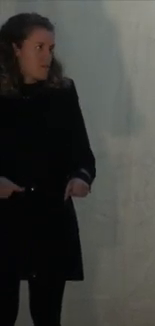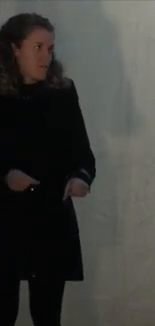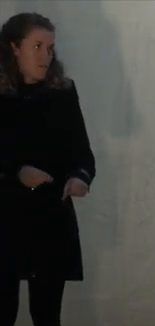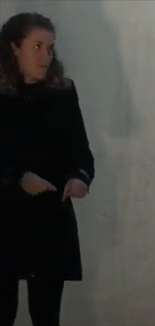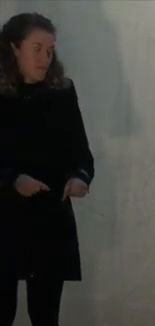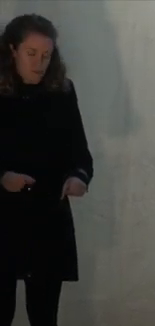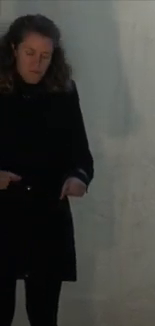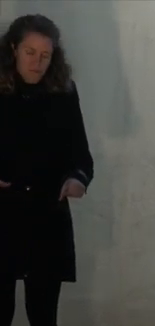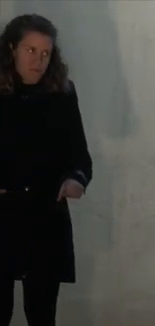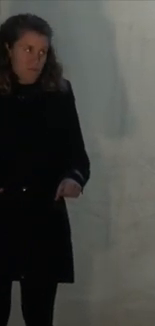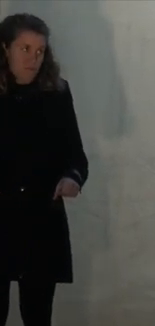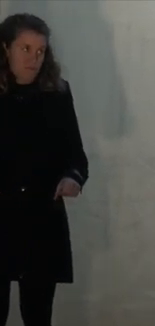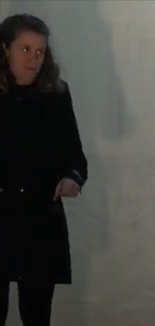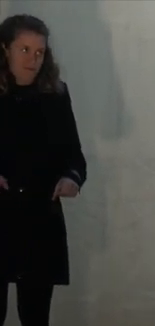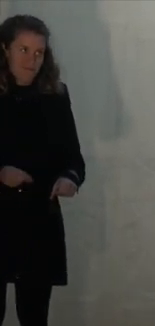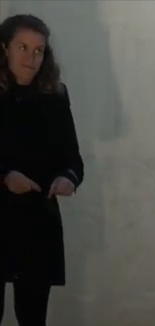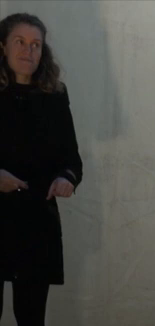¿Amigas? Mujeres.